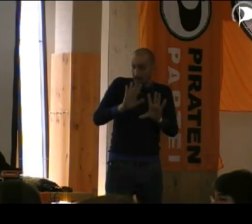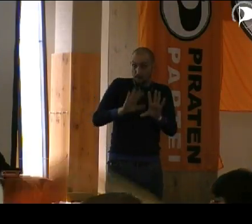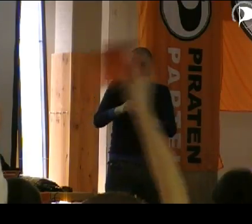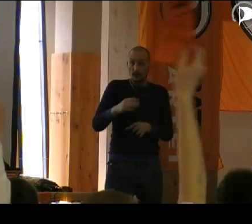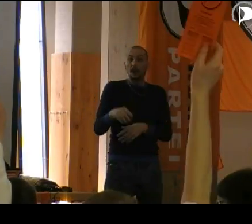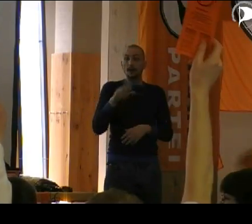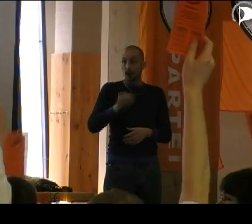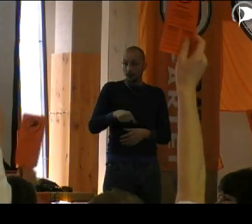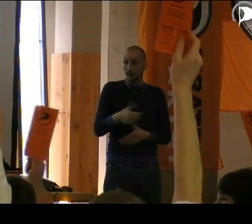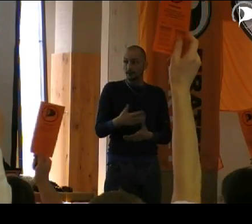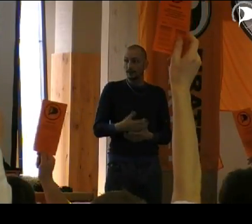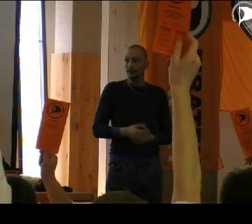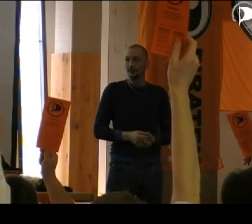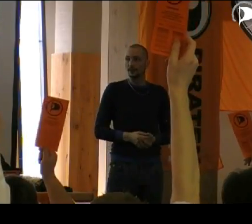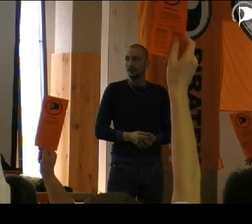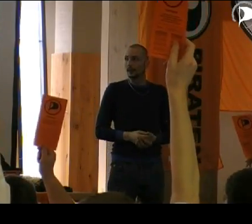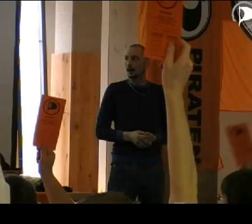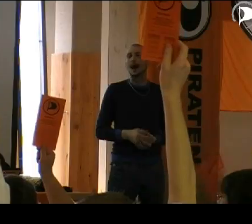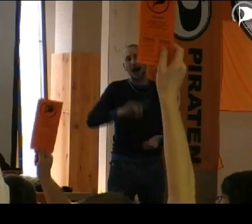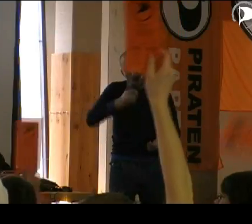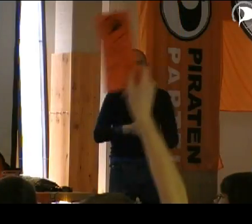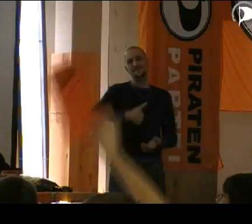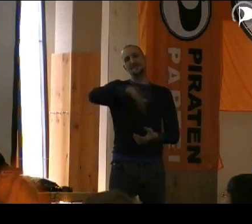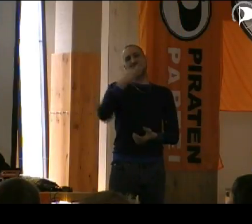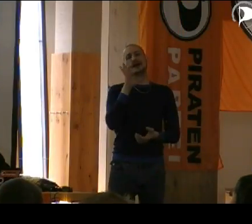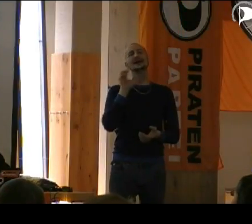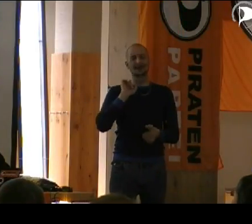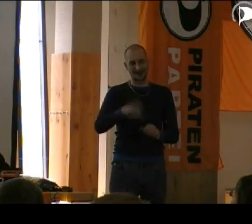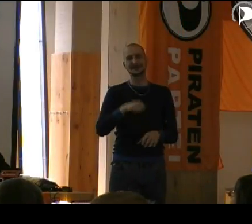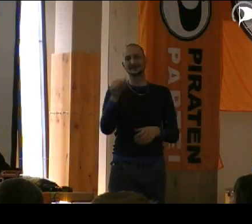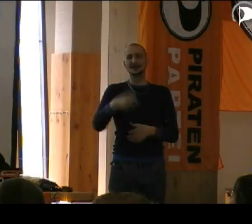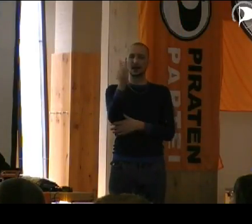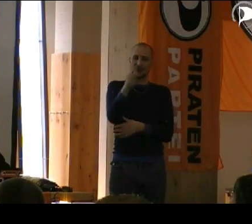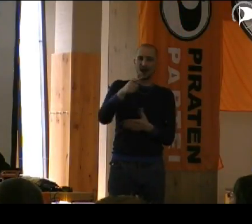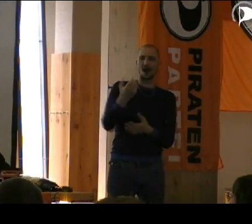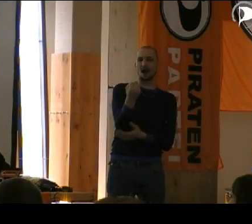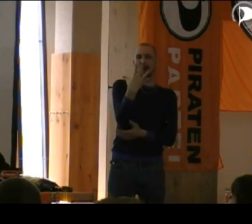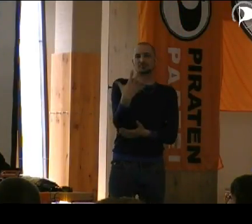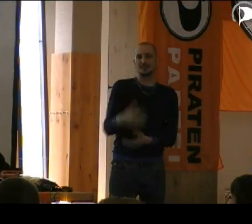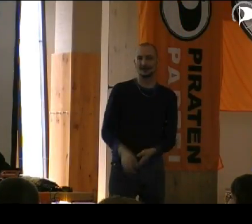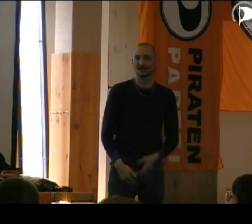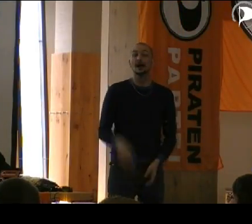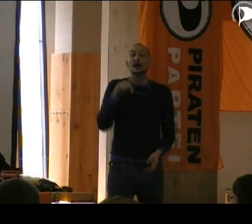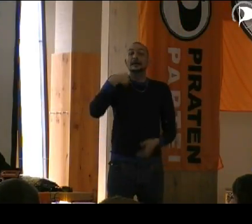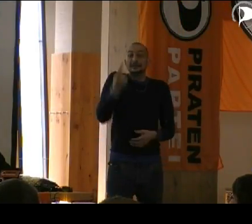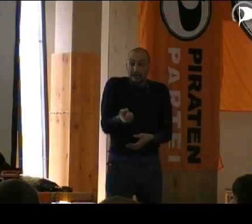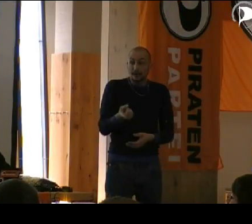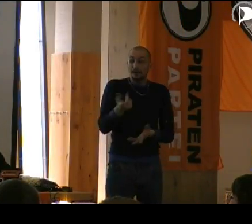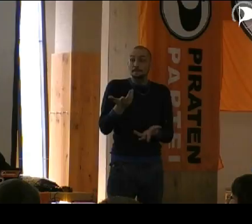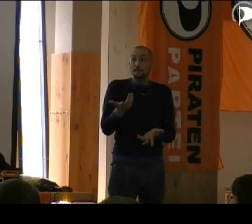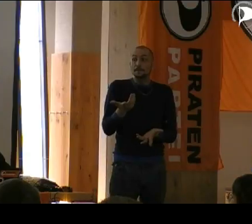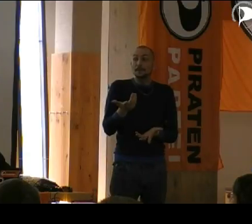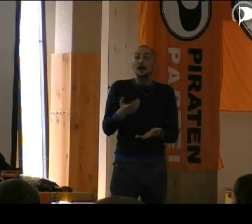karten auch ganz super dann kommen wir auch schon mitte